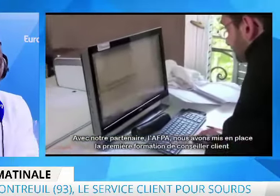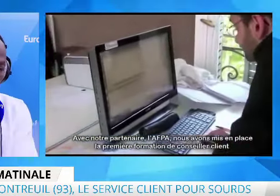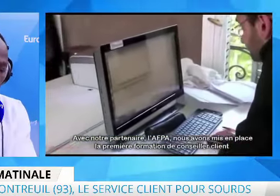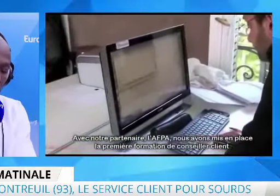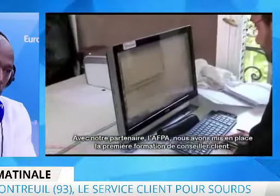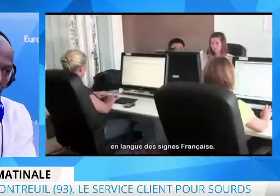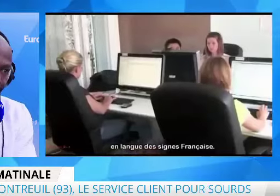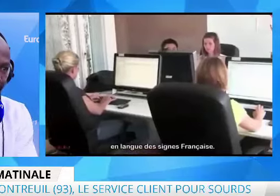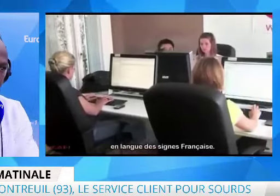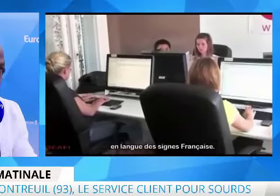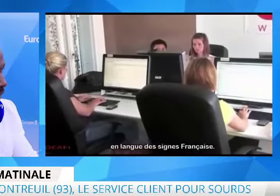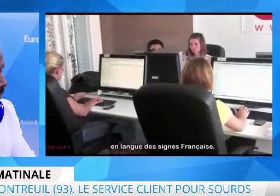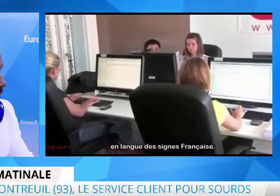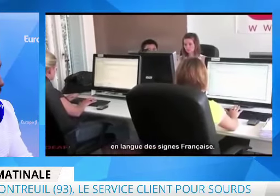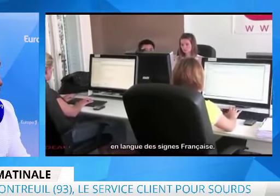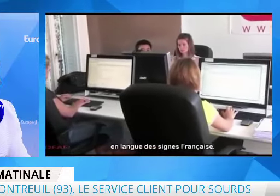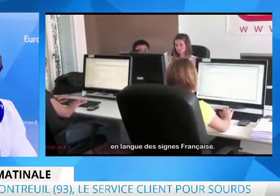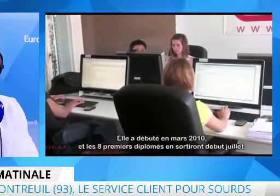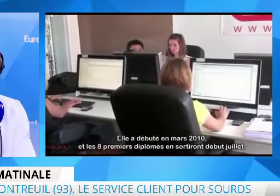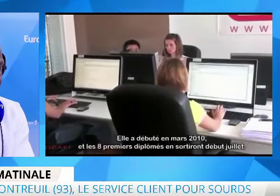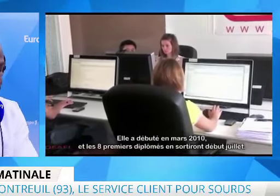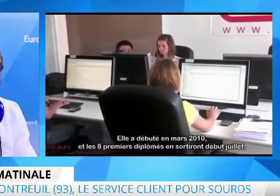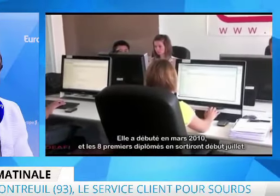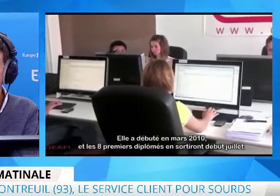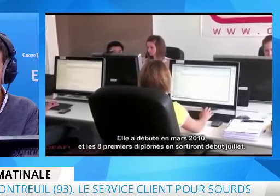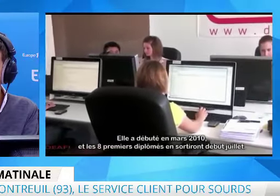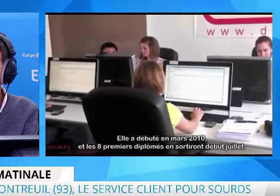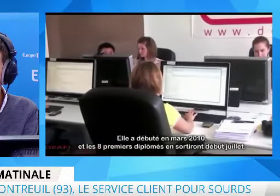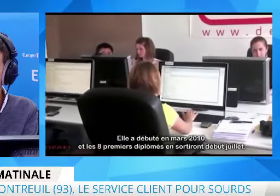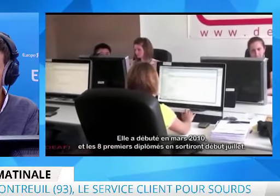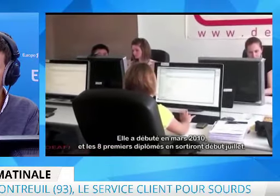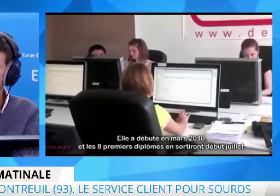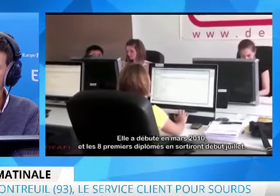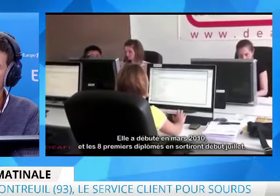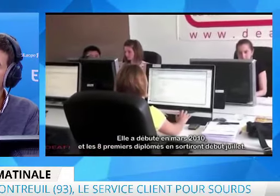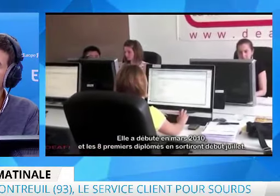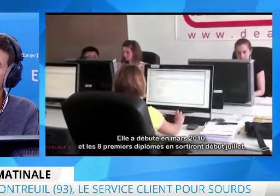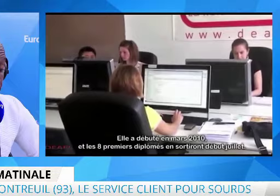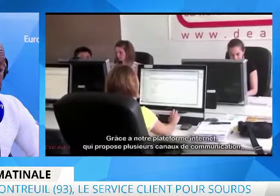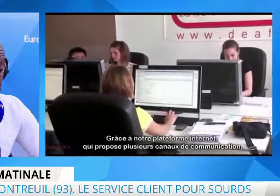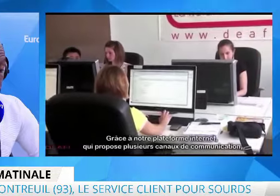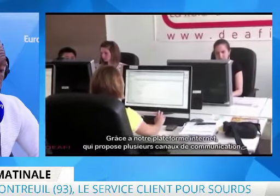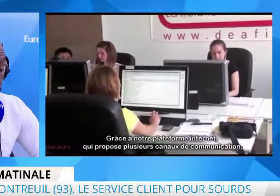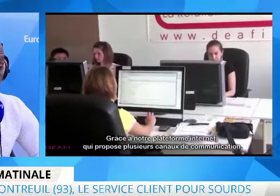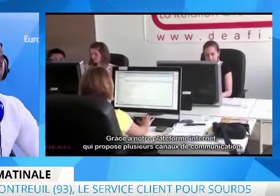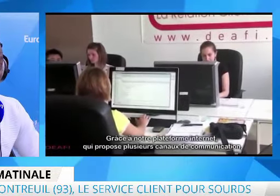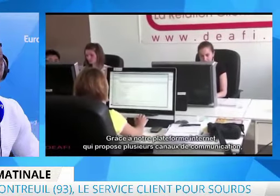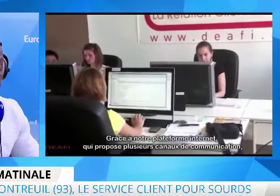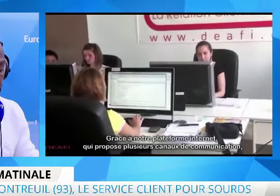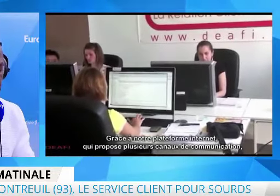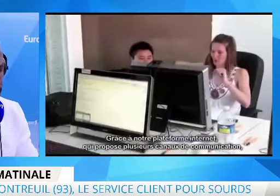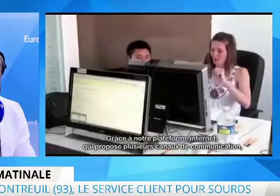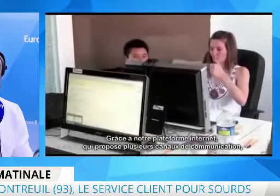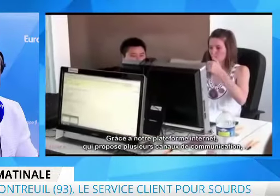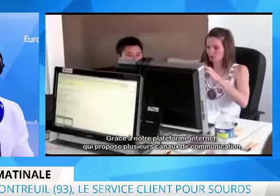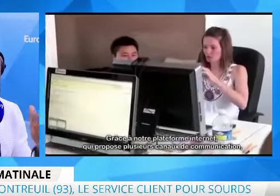ça vient de Montreuil, en région parisienne. C à'Université 93. Alors, il y a déjà des sociétés qui l'utilisent, ce système ? Oui, ils travaillent déjà avec plusieurs grands groupes